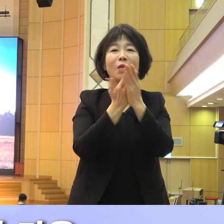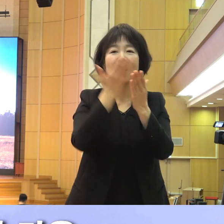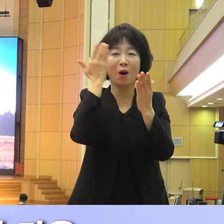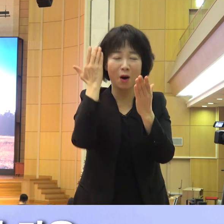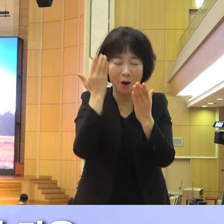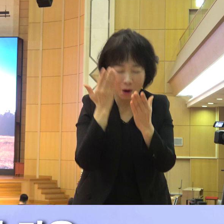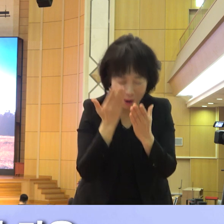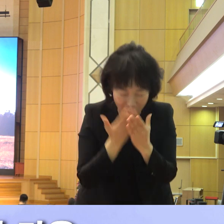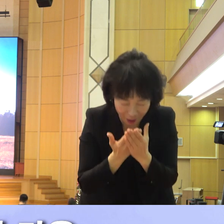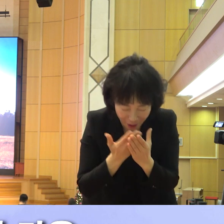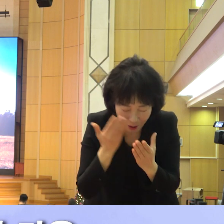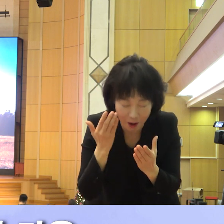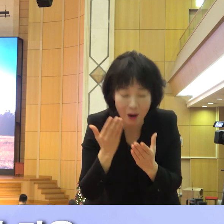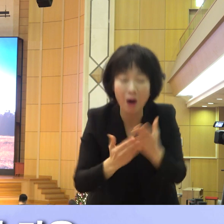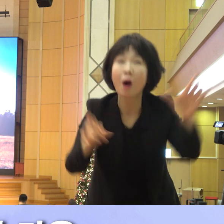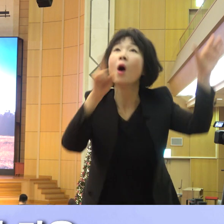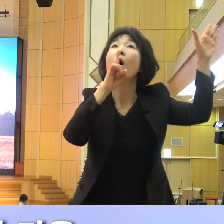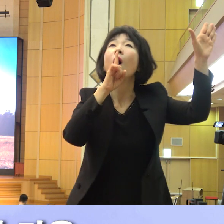주소서.